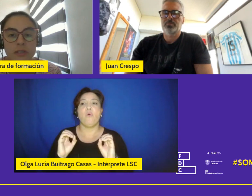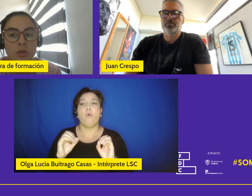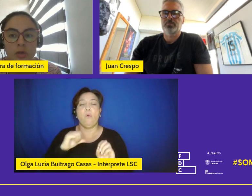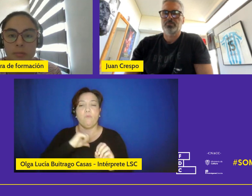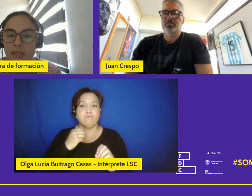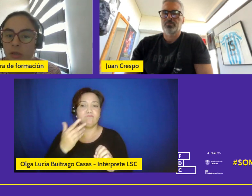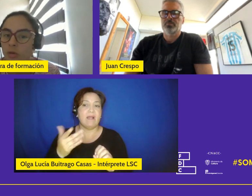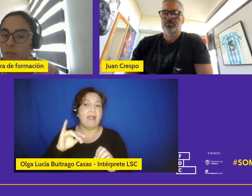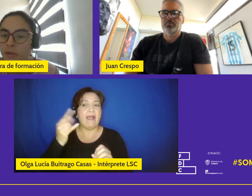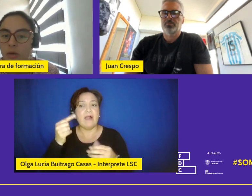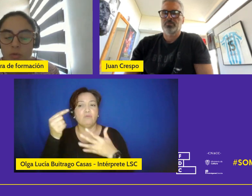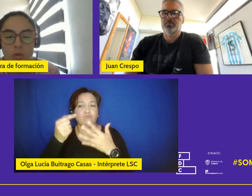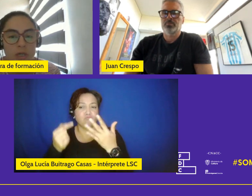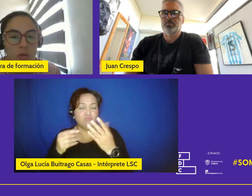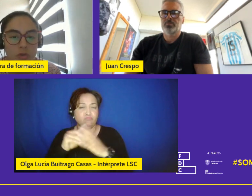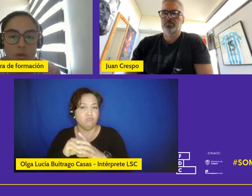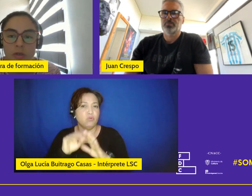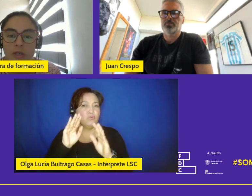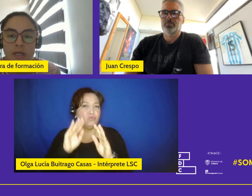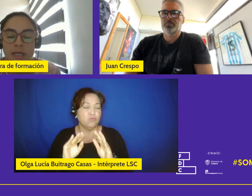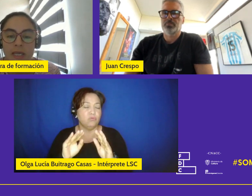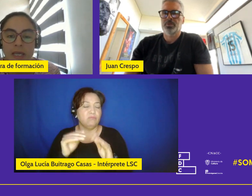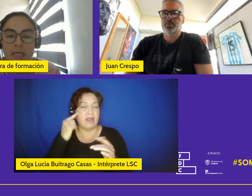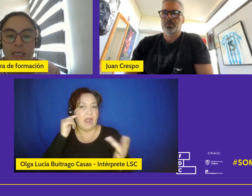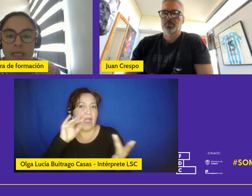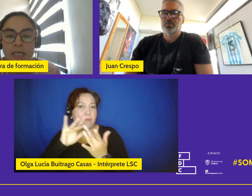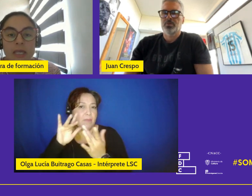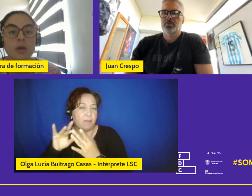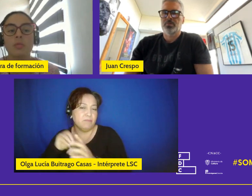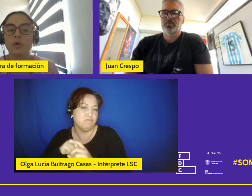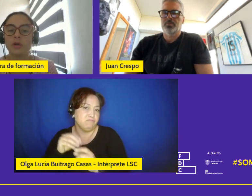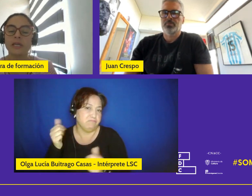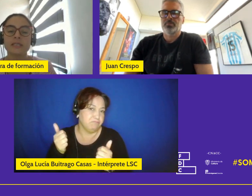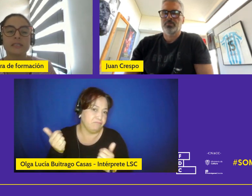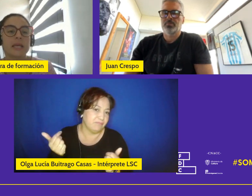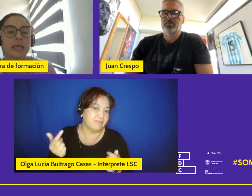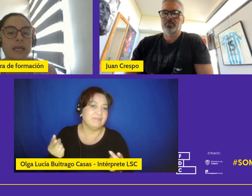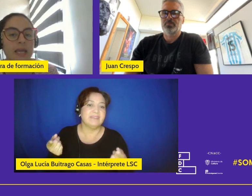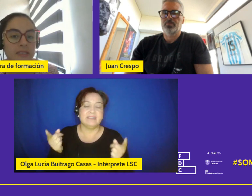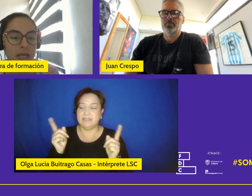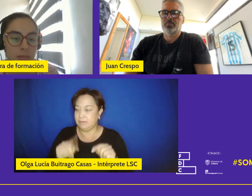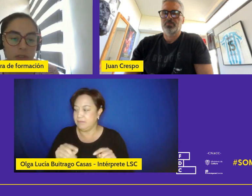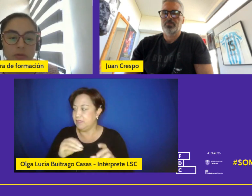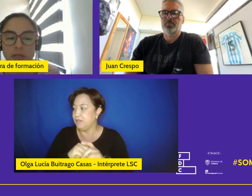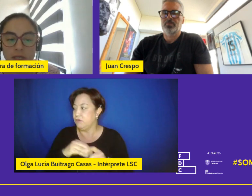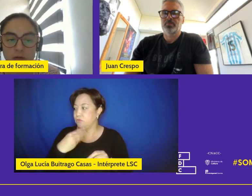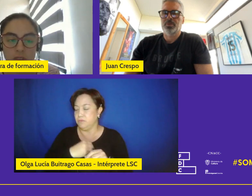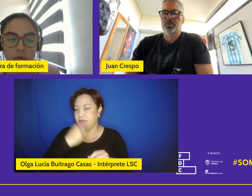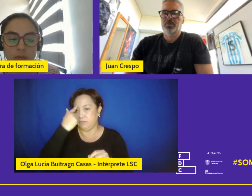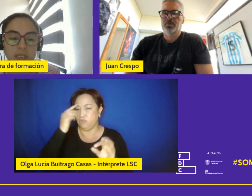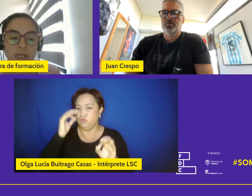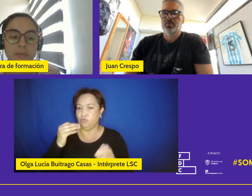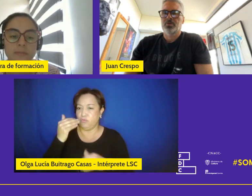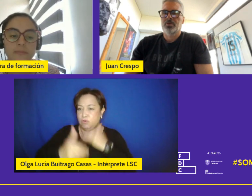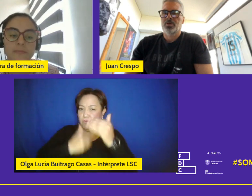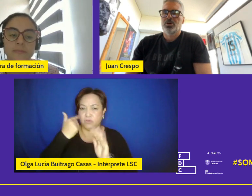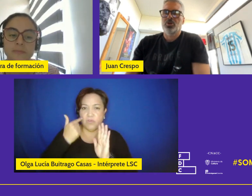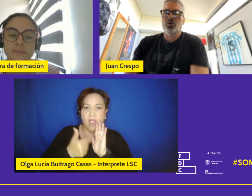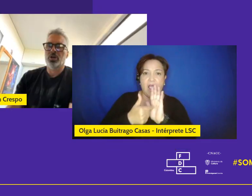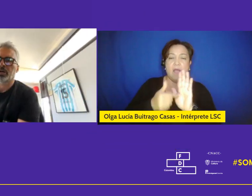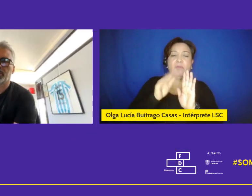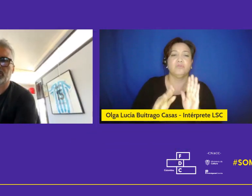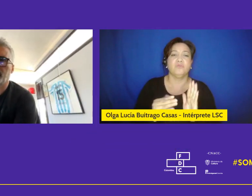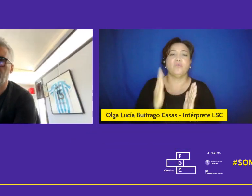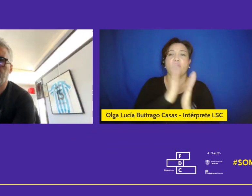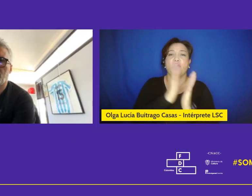algún factor en particular para uno o el otro, y cómo es ese camino con el documental.